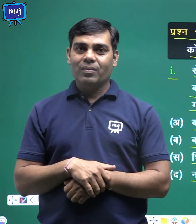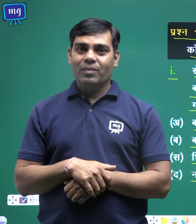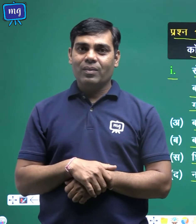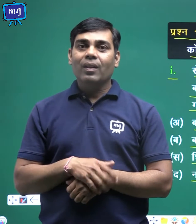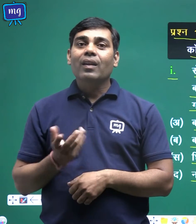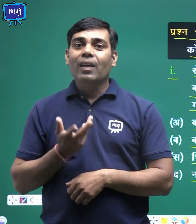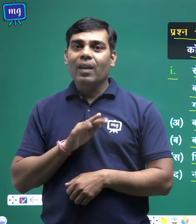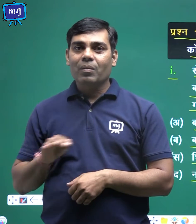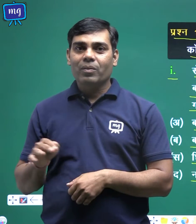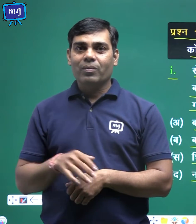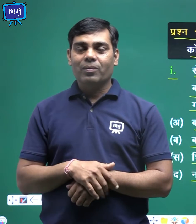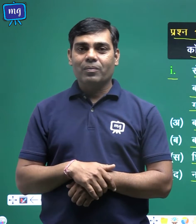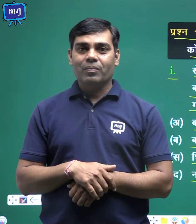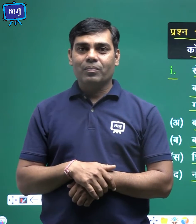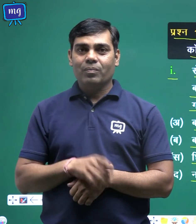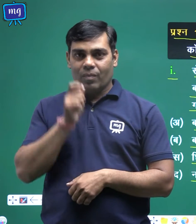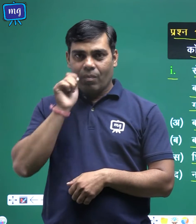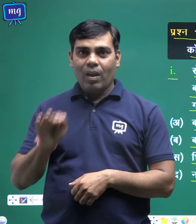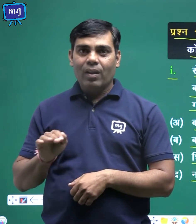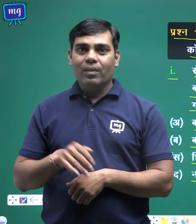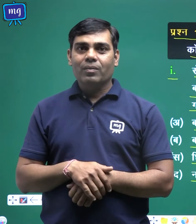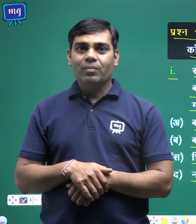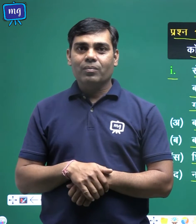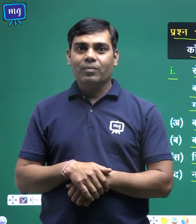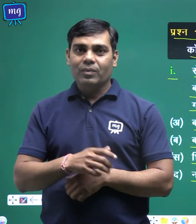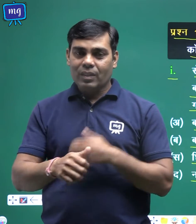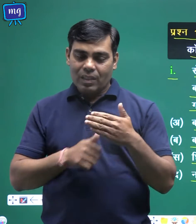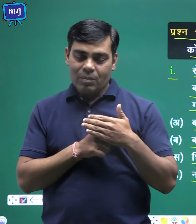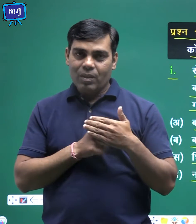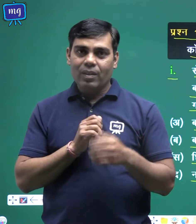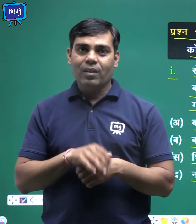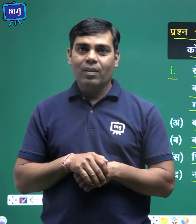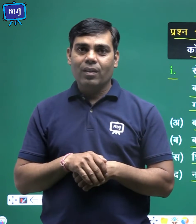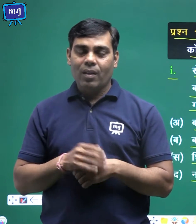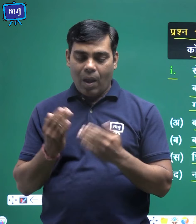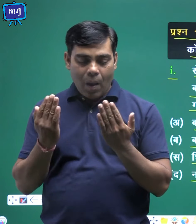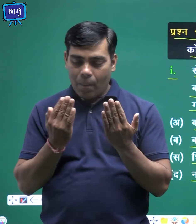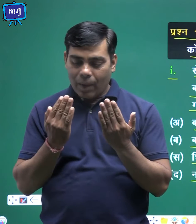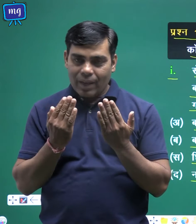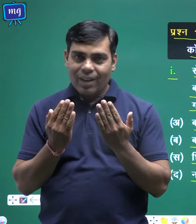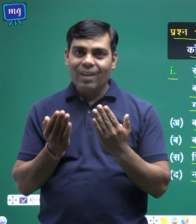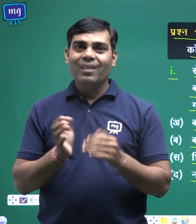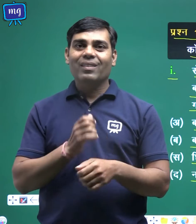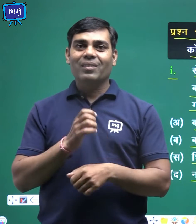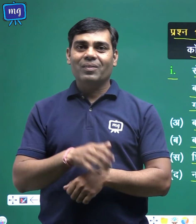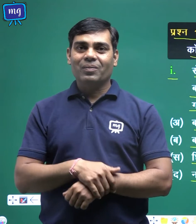क्या आएगा बच्चों? बालक छिपकर पढ़ने लगा था,